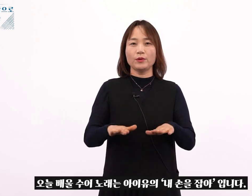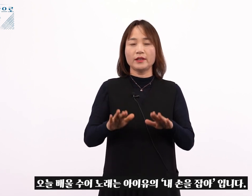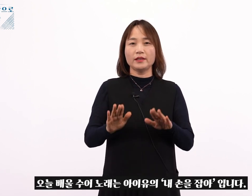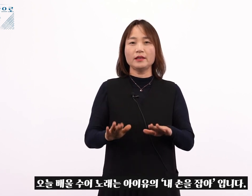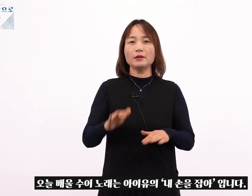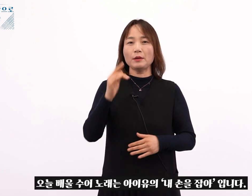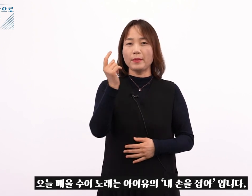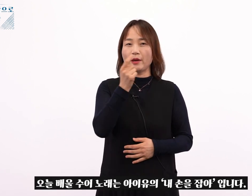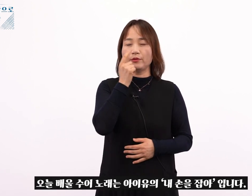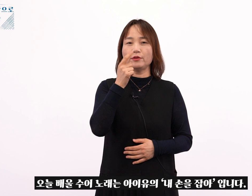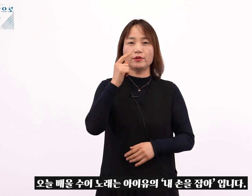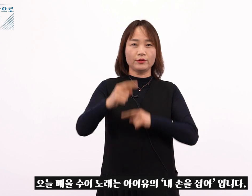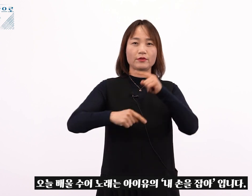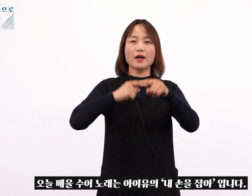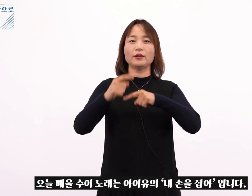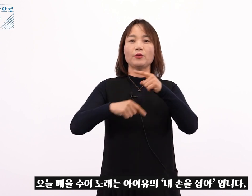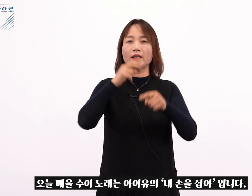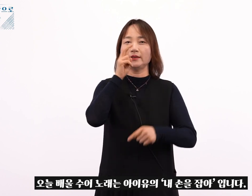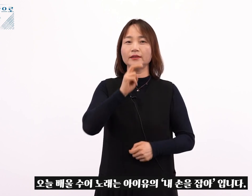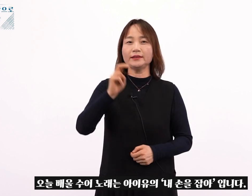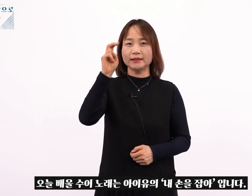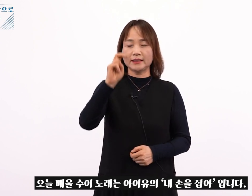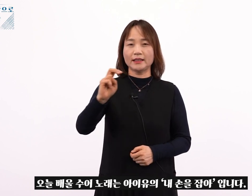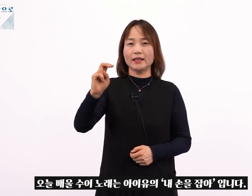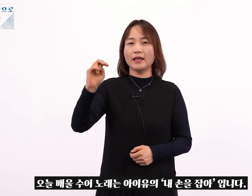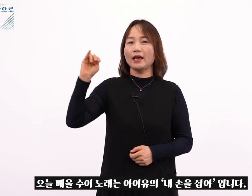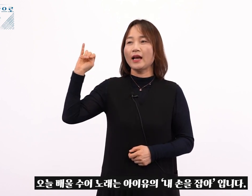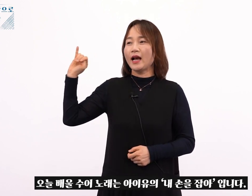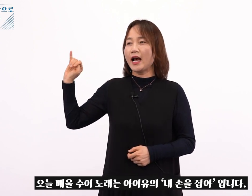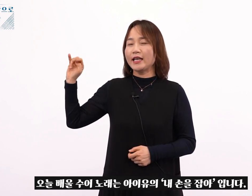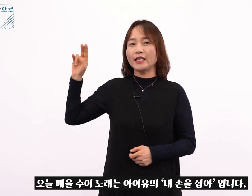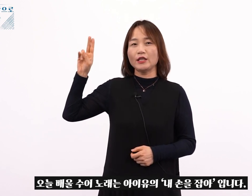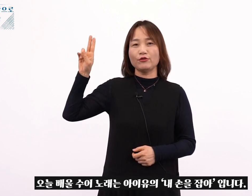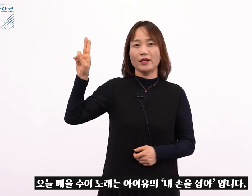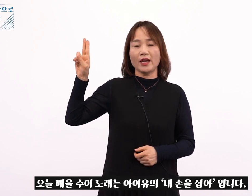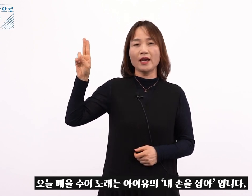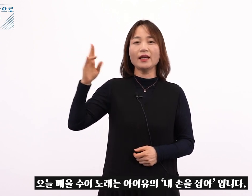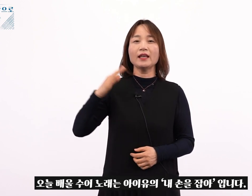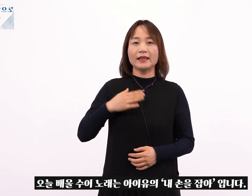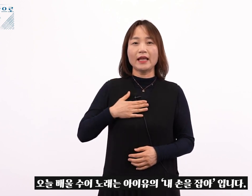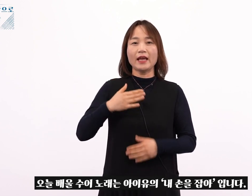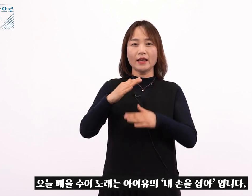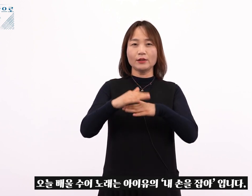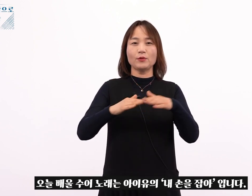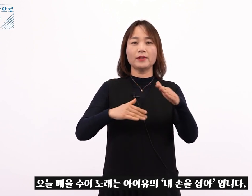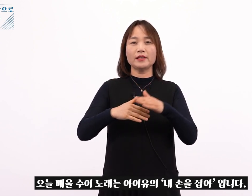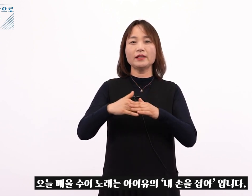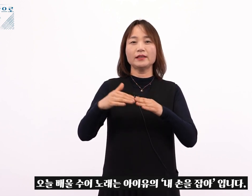오늘 배울 수어 노래는 아이유의 내 손을